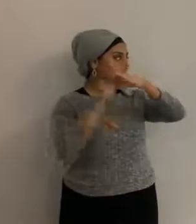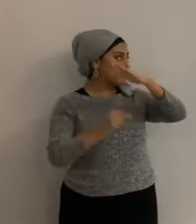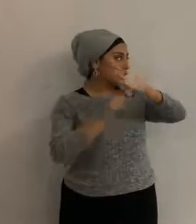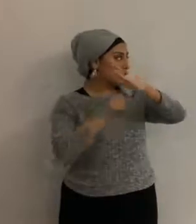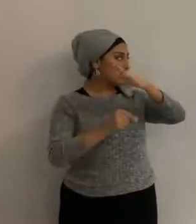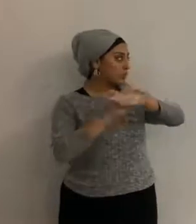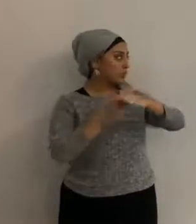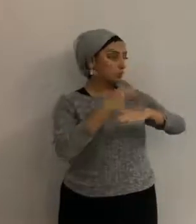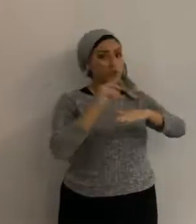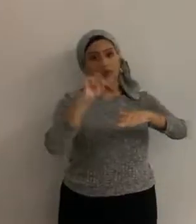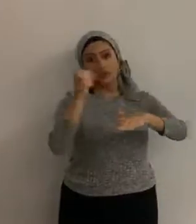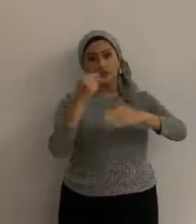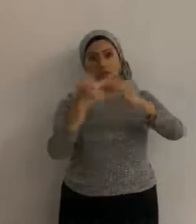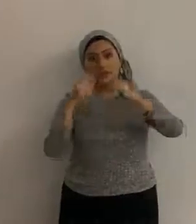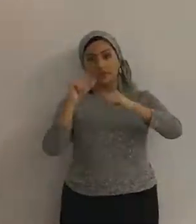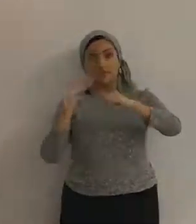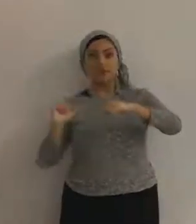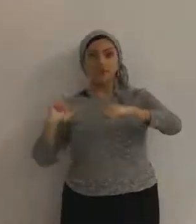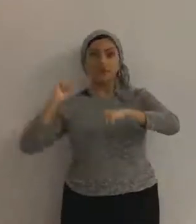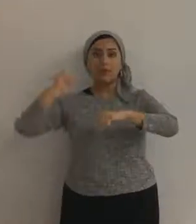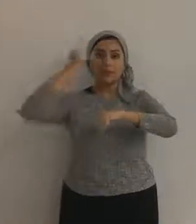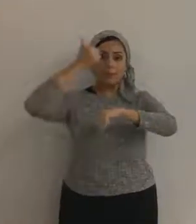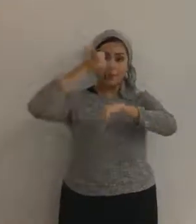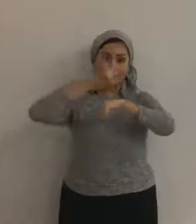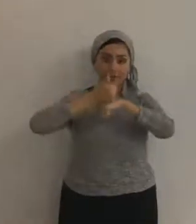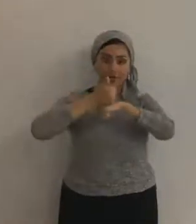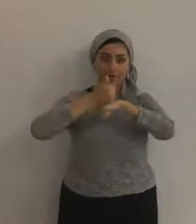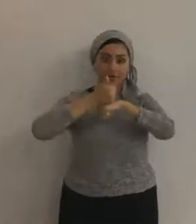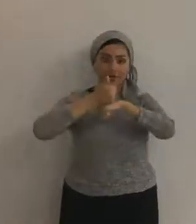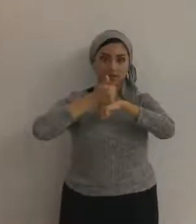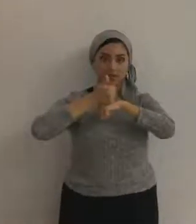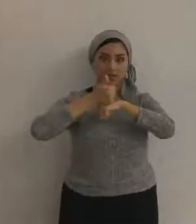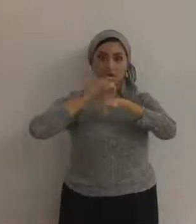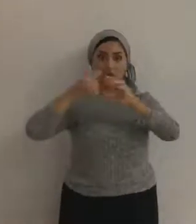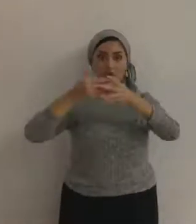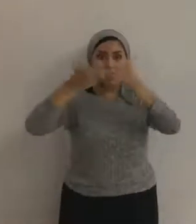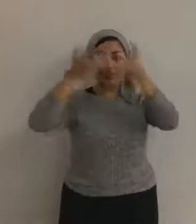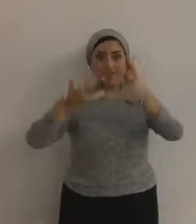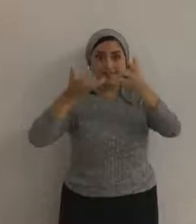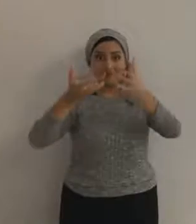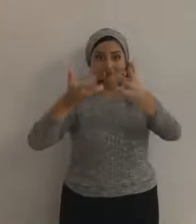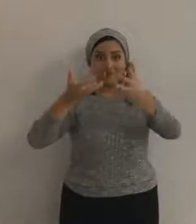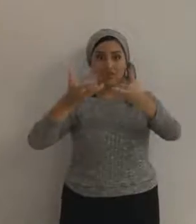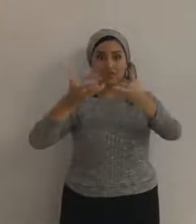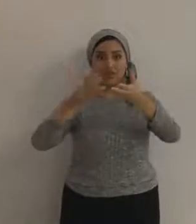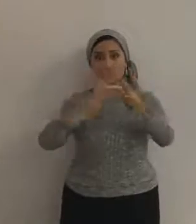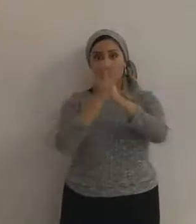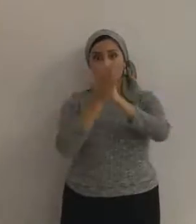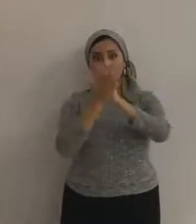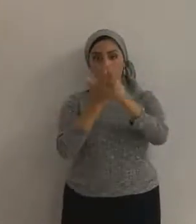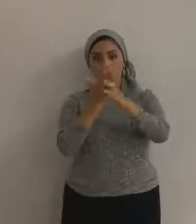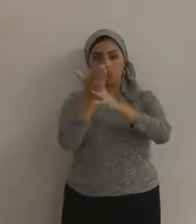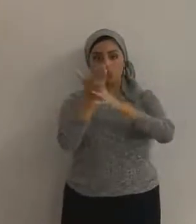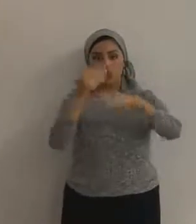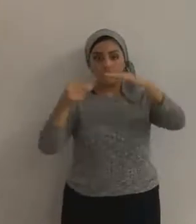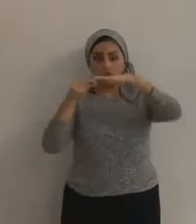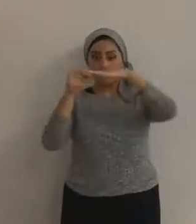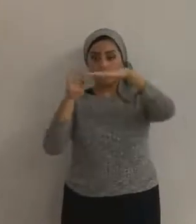una estructura determinada, la cual todo su peso se transmite a la plataforma o placa de concreto, y de